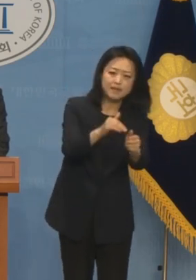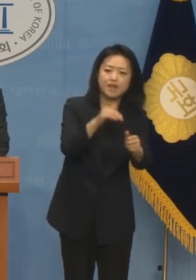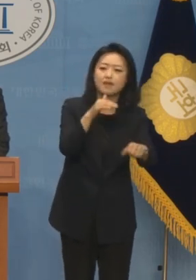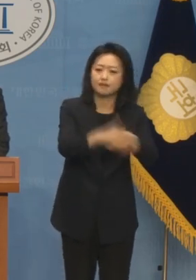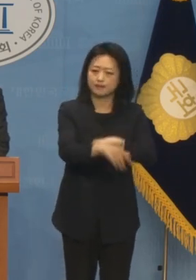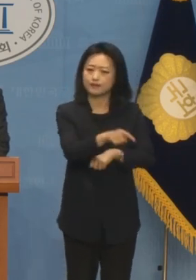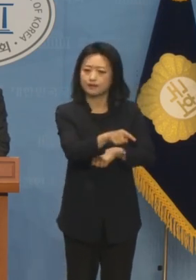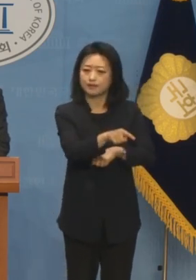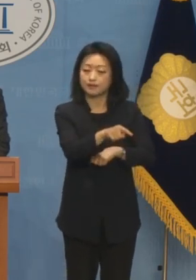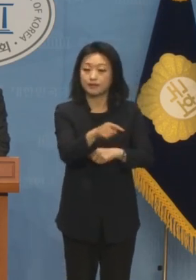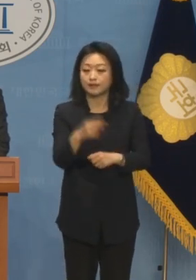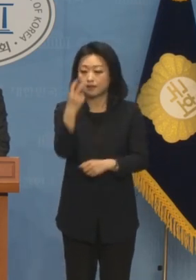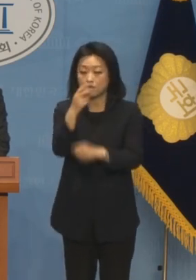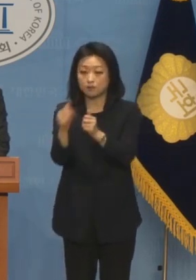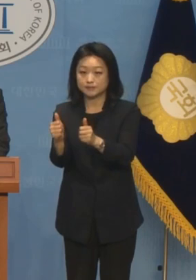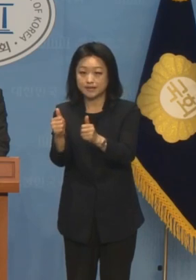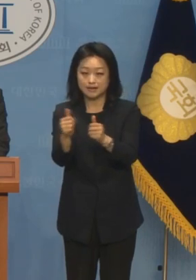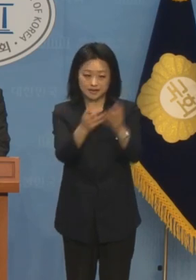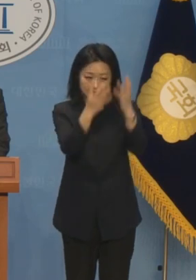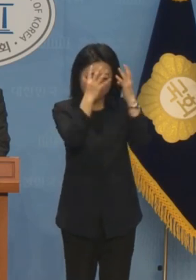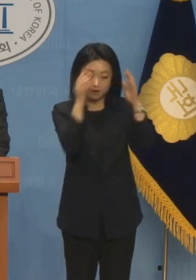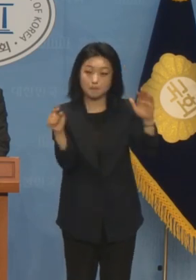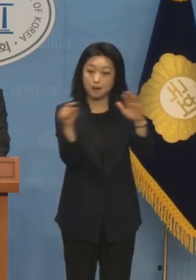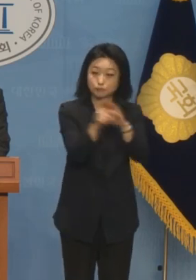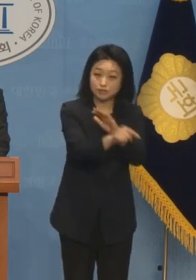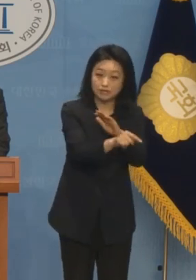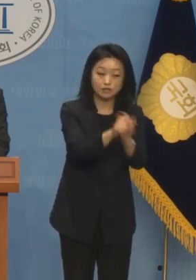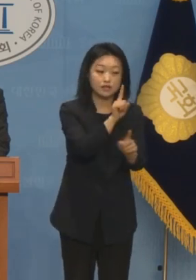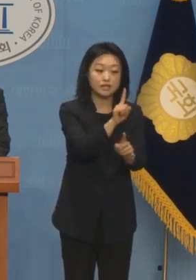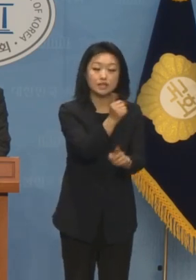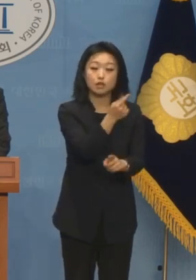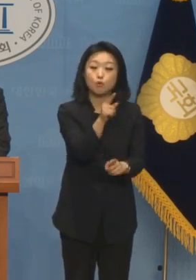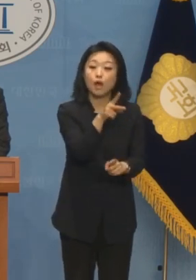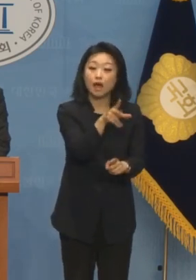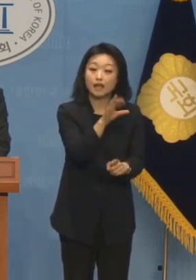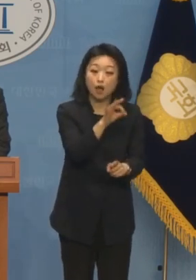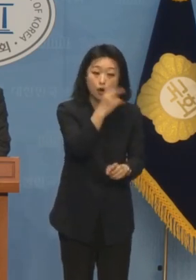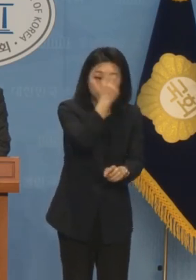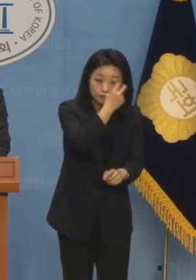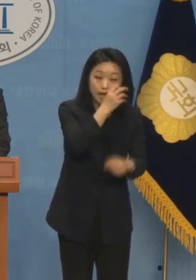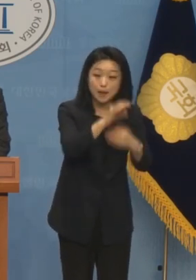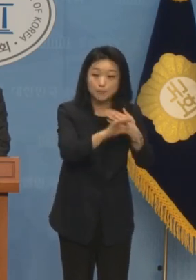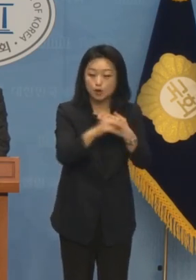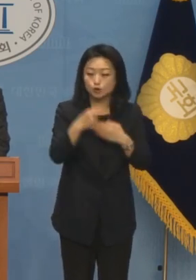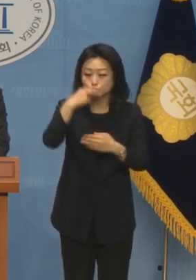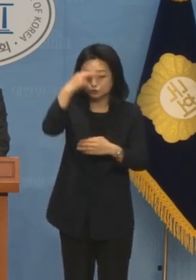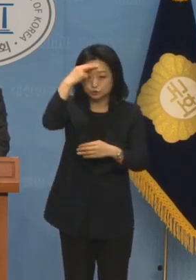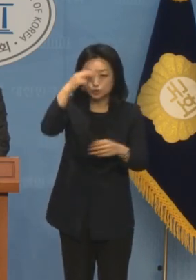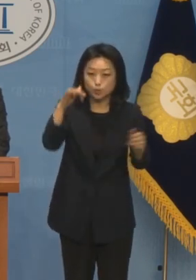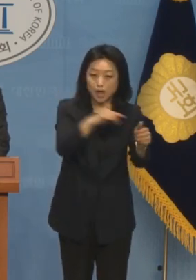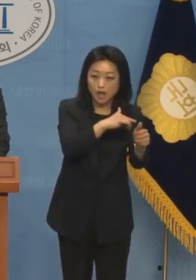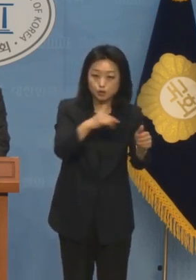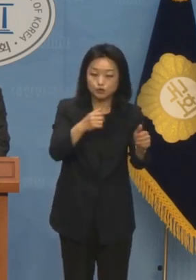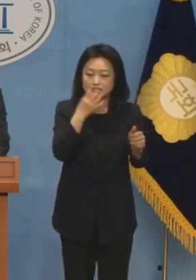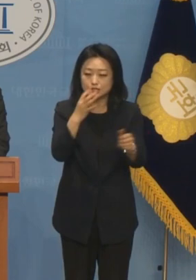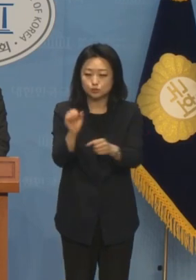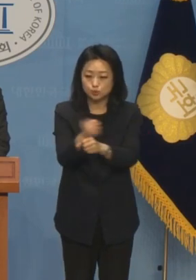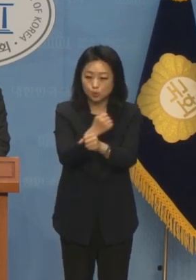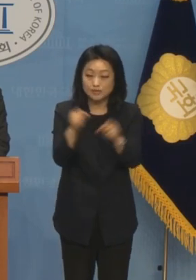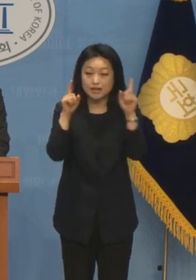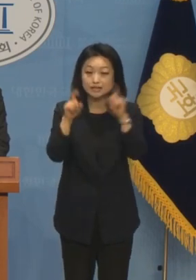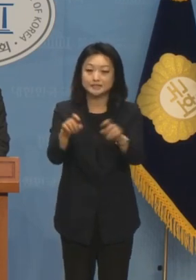검찰이 교정시설을 방문하여 이전 부지사를 조사하였다면 술자리 회유, 진술 조작, 의혹